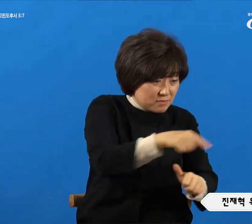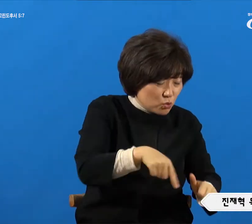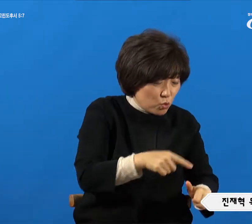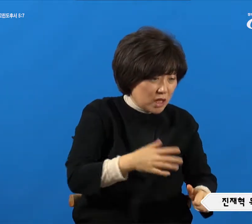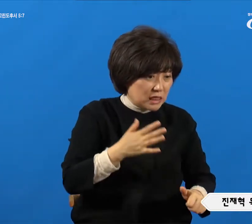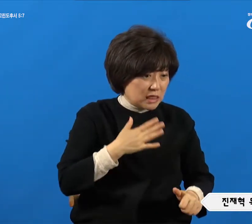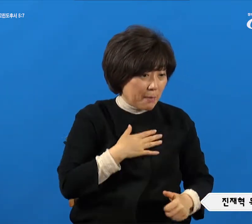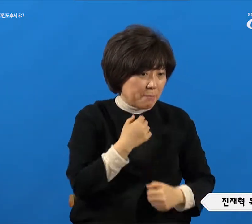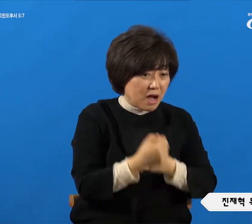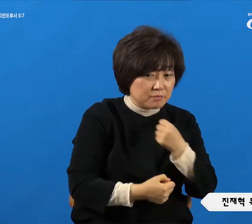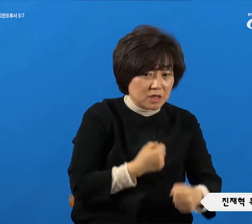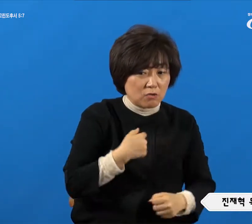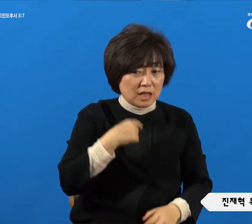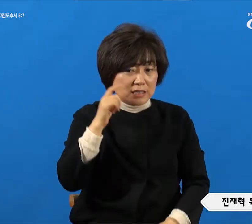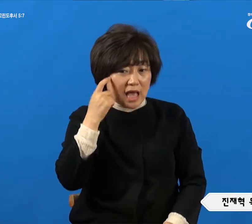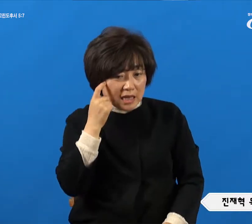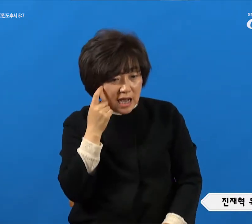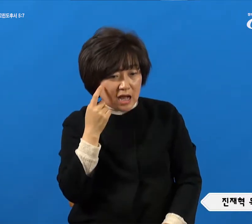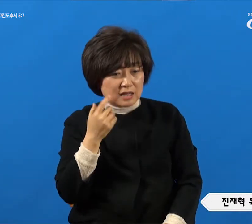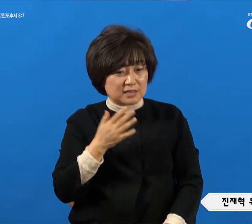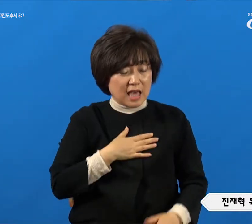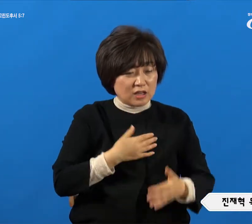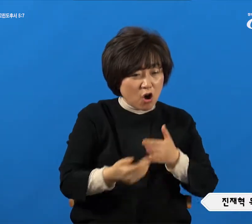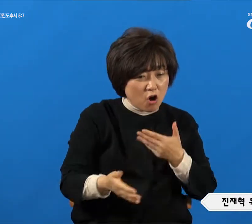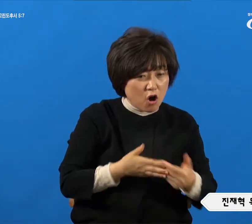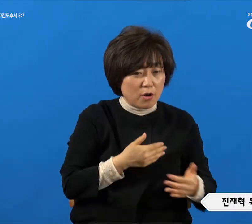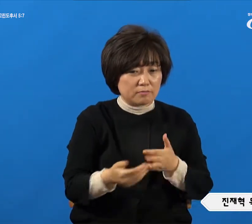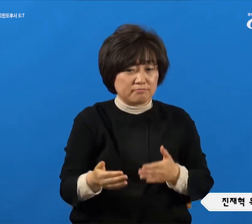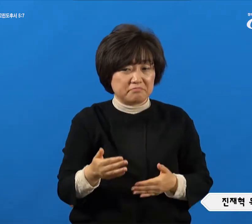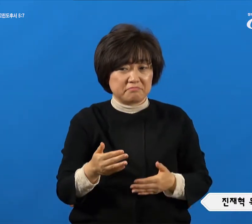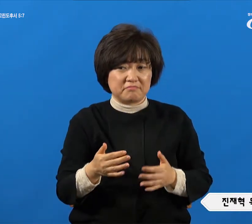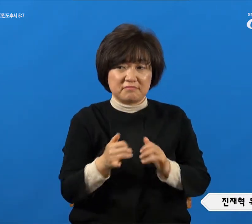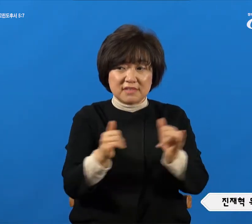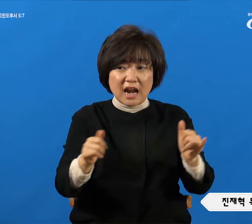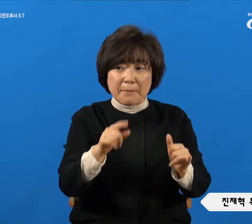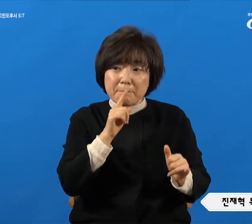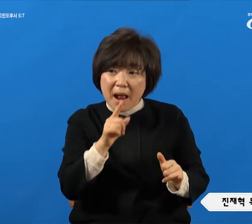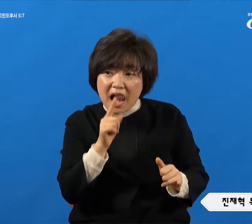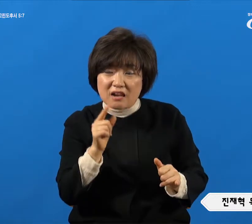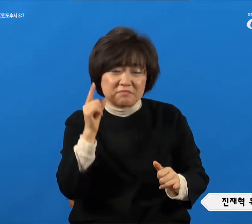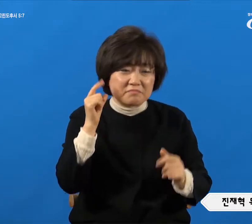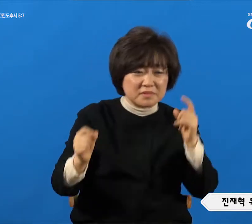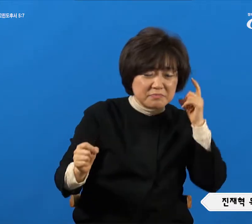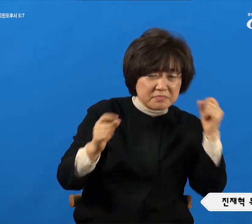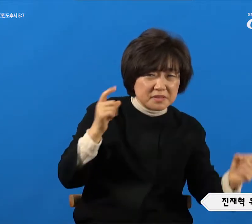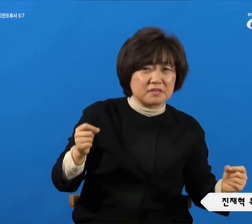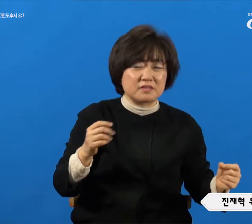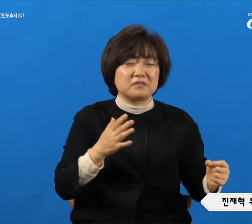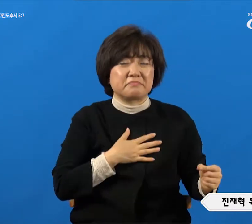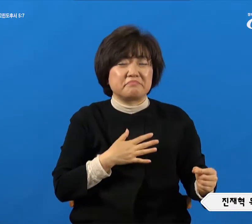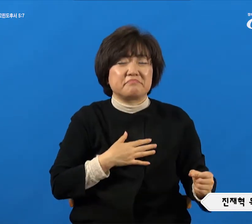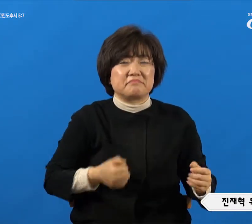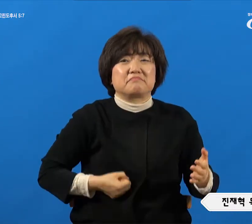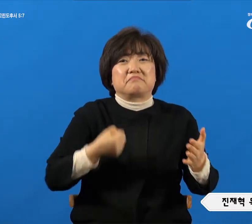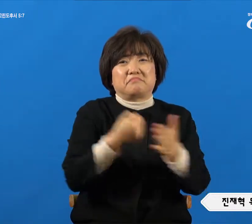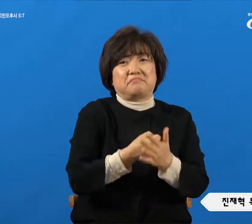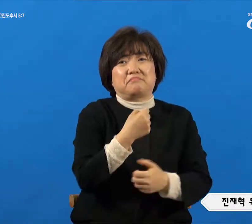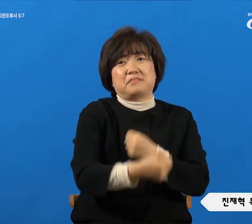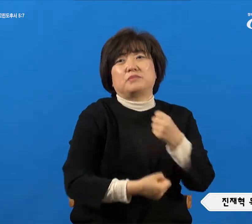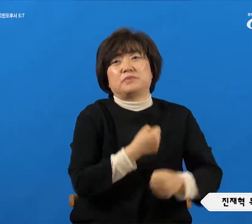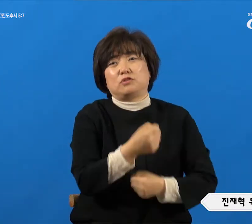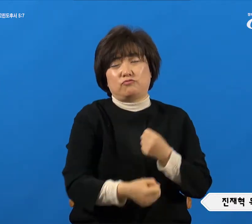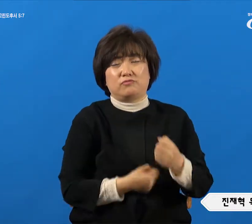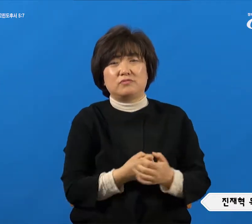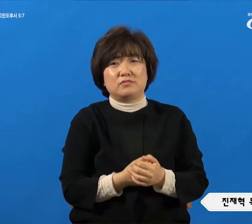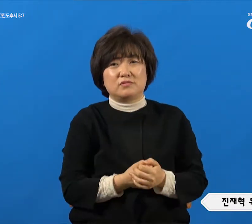환경이, 내 생각이, 내 경험이, 사람들의 이야기와 판단이 나를 결정할